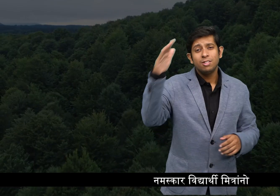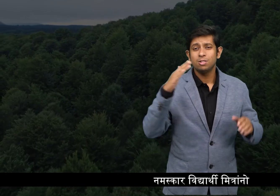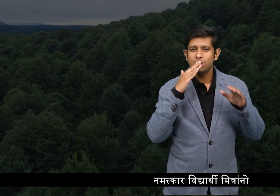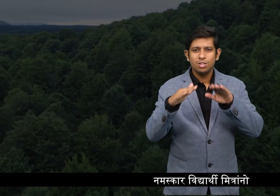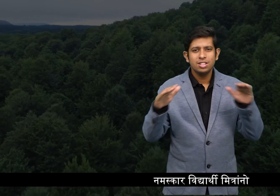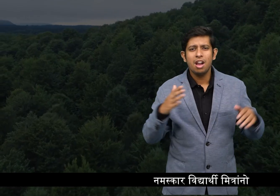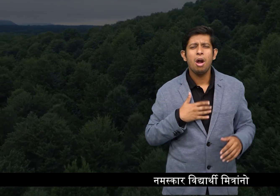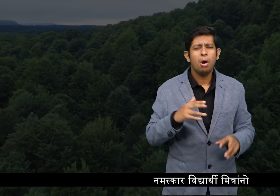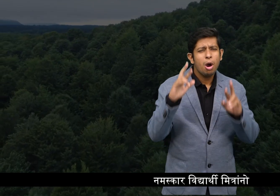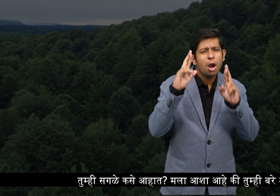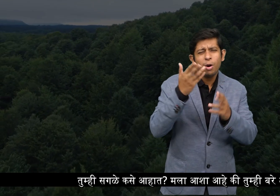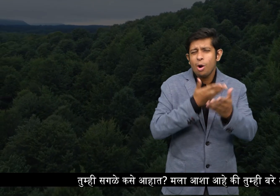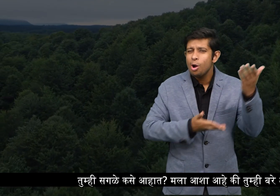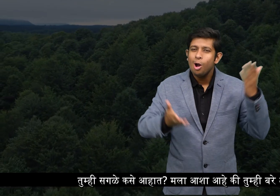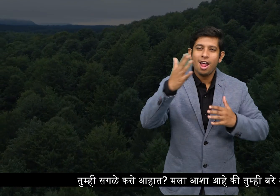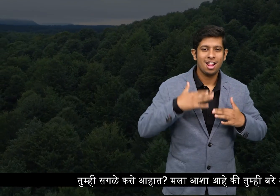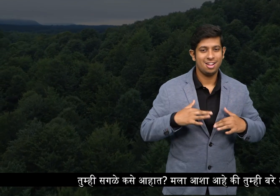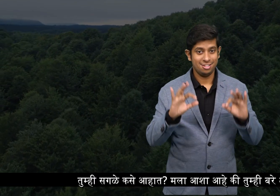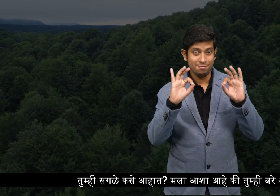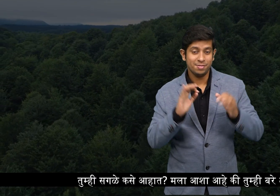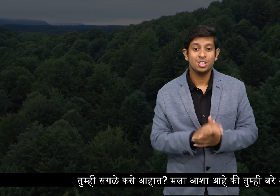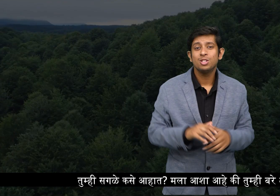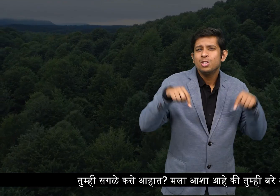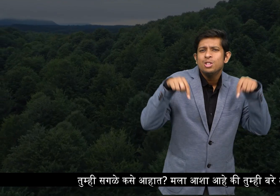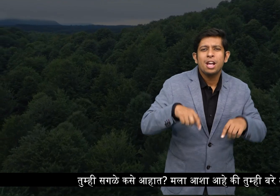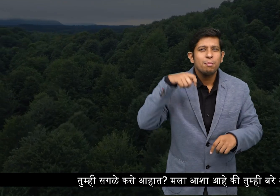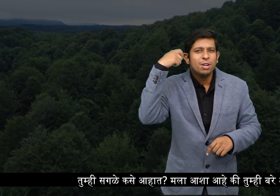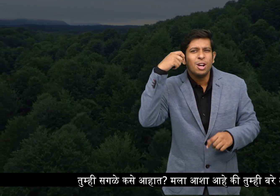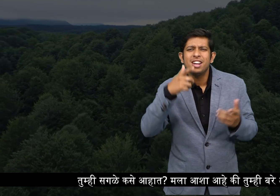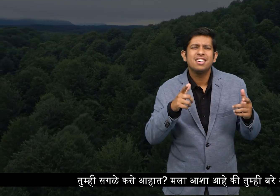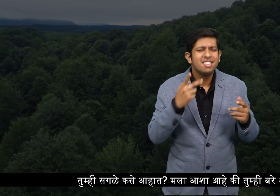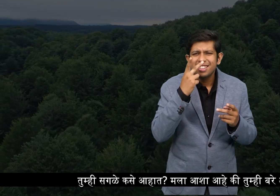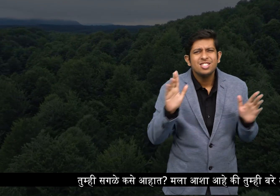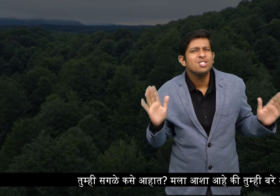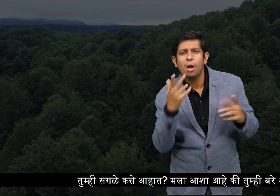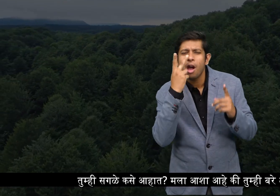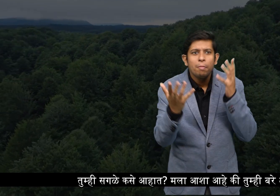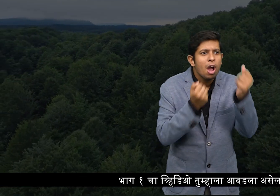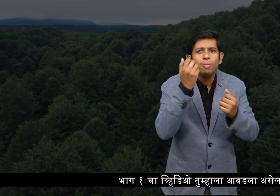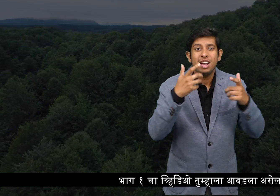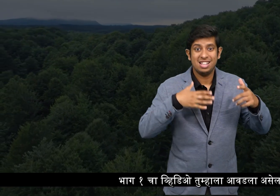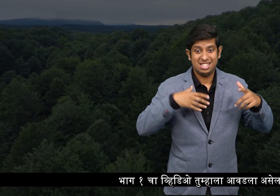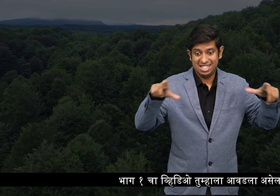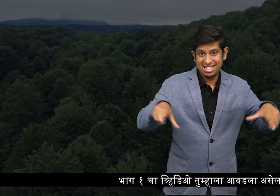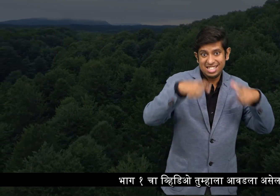नमस्कार विद्यार्थी मित्रांनो, तुम्ही सगळे कसे आहात? मला आशा आहे की तुम्ही बरे आहात आणि पहिल्याचा